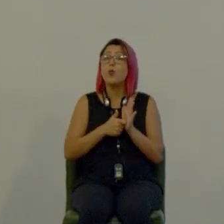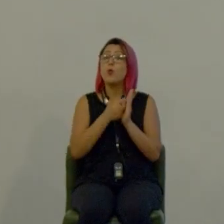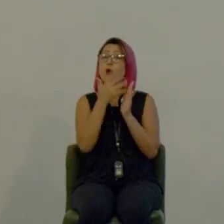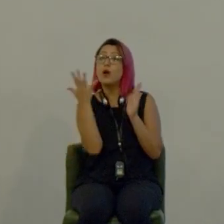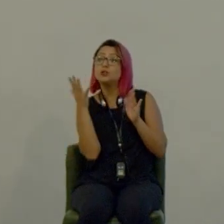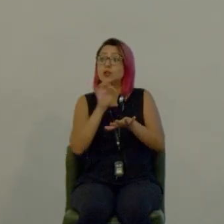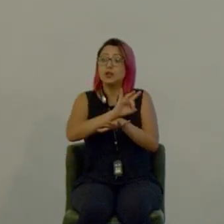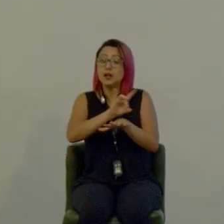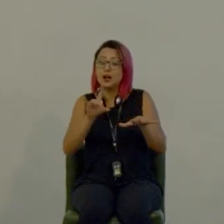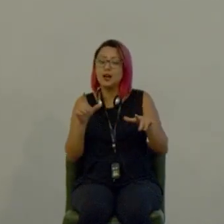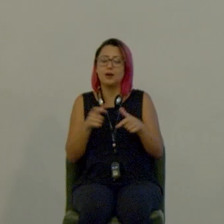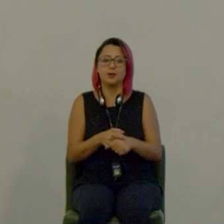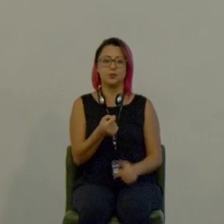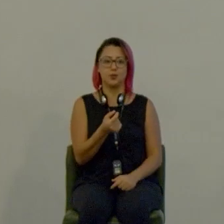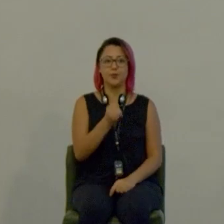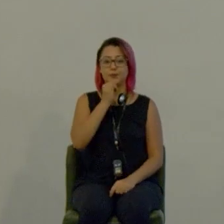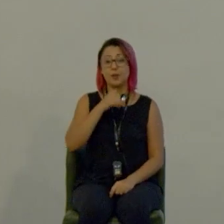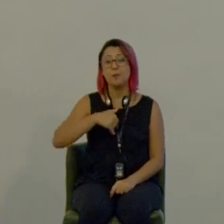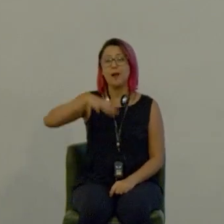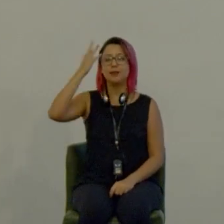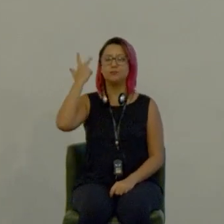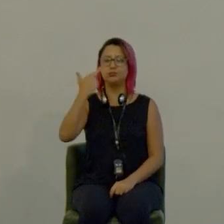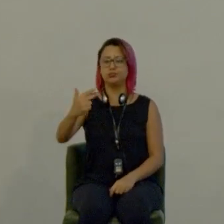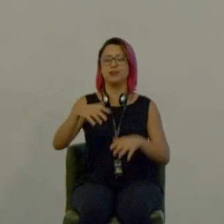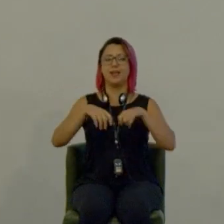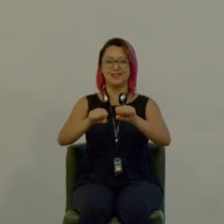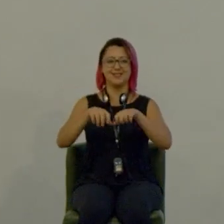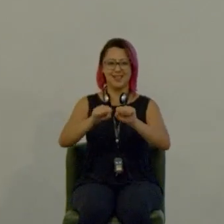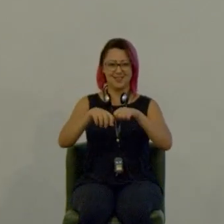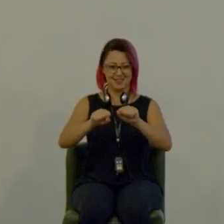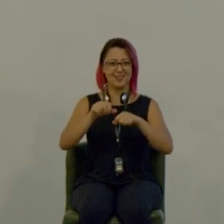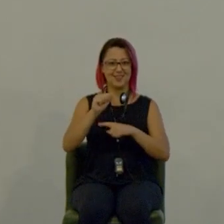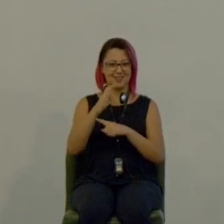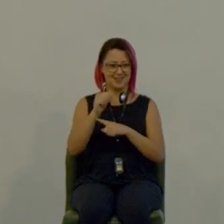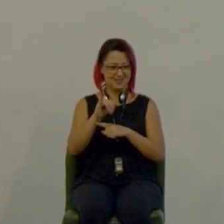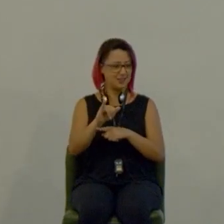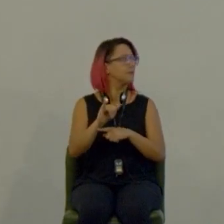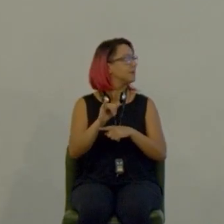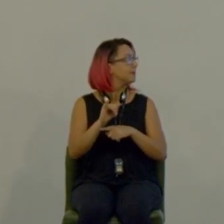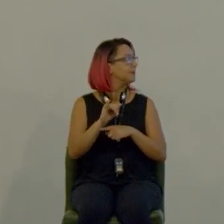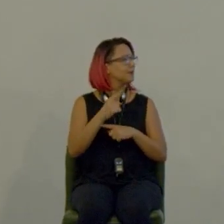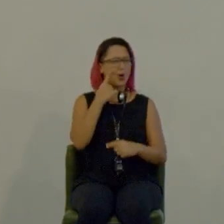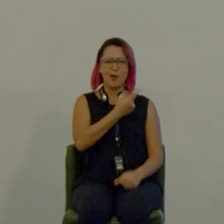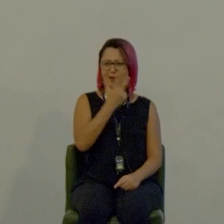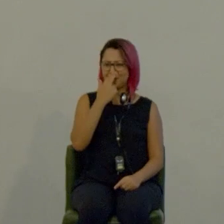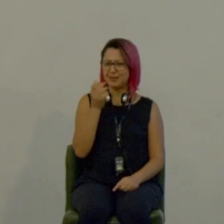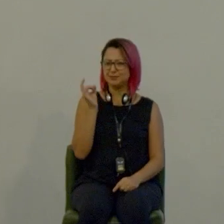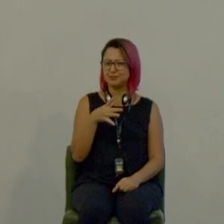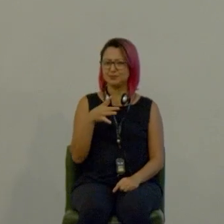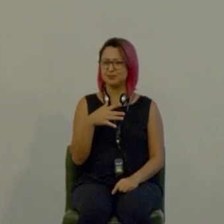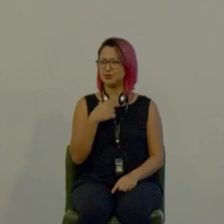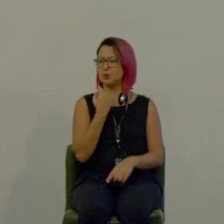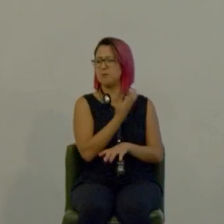a árvore mais comum na Amazônia é o açaí. Isso aqui é o açaí do mato, né? Isso aqui é a mesma coisa, um sítio arqueológico, parece um lugar abandonado,